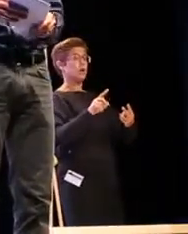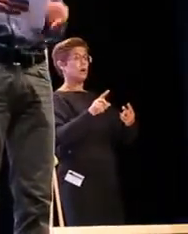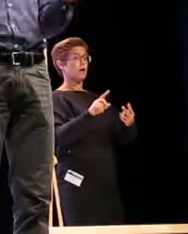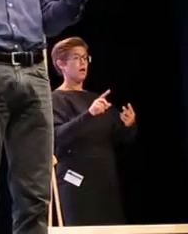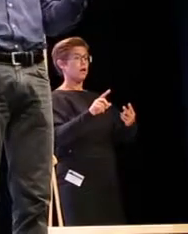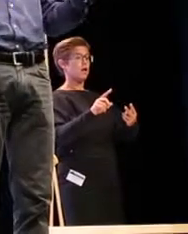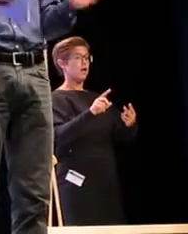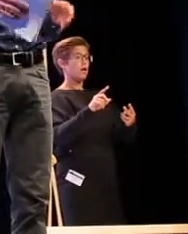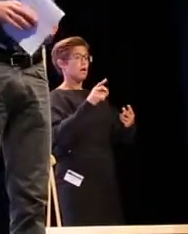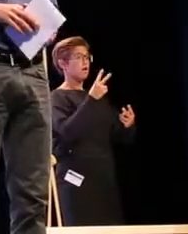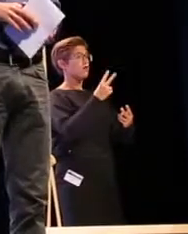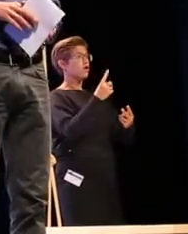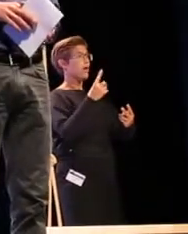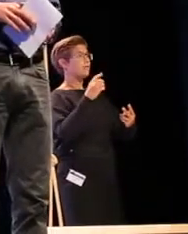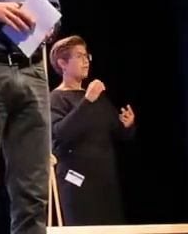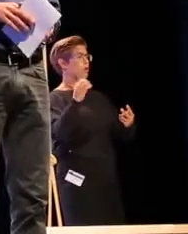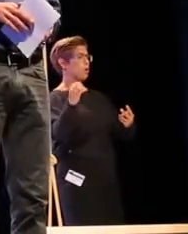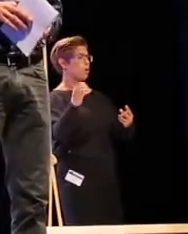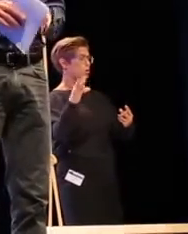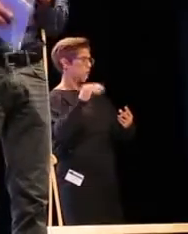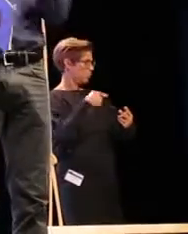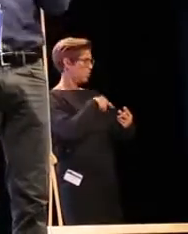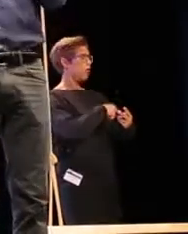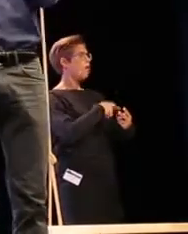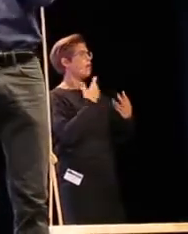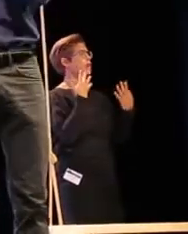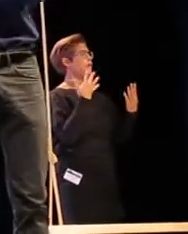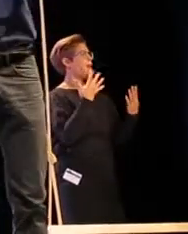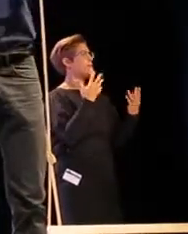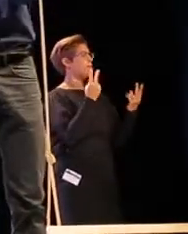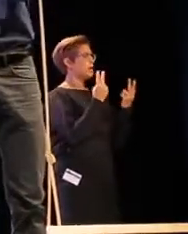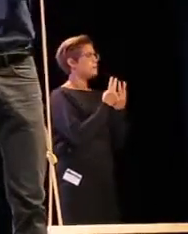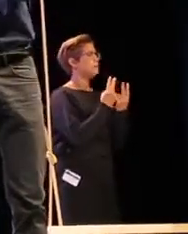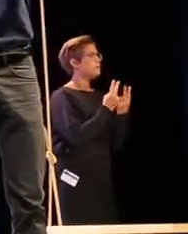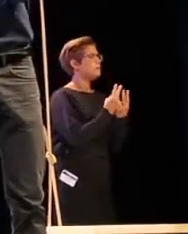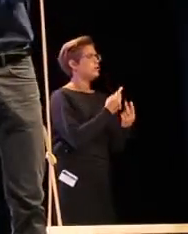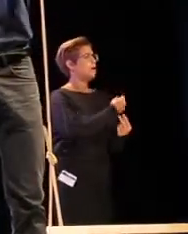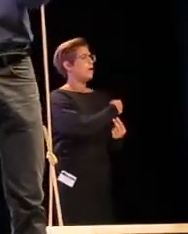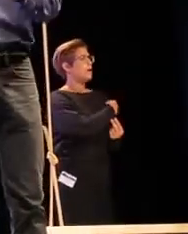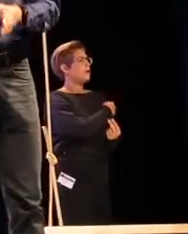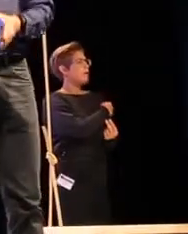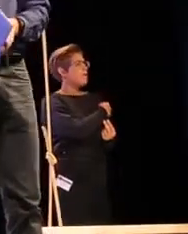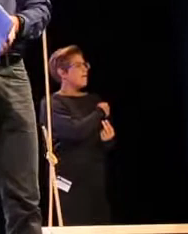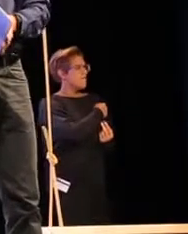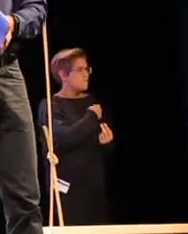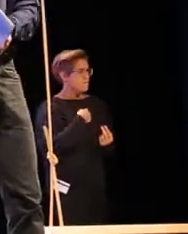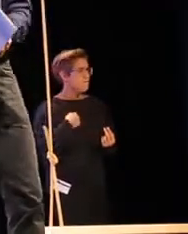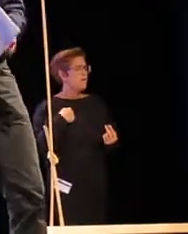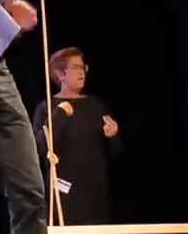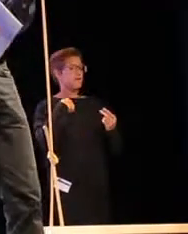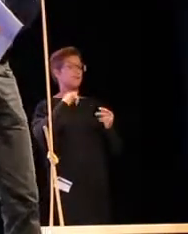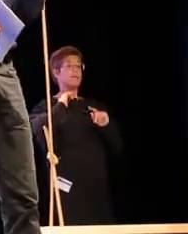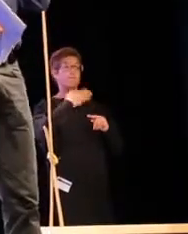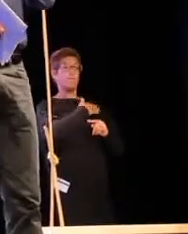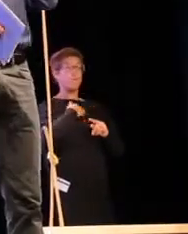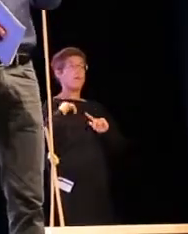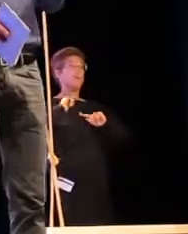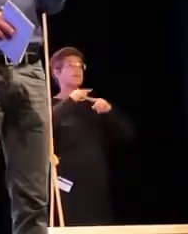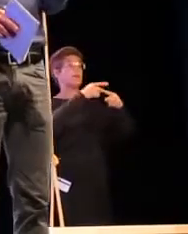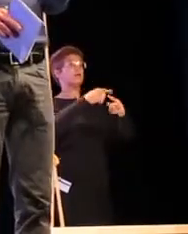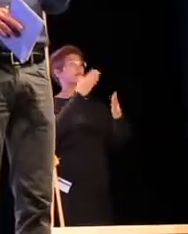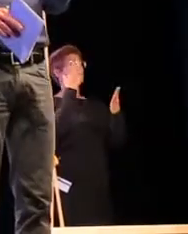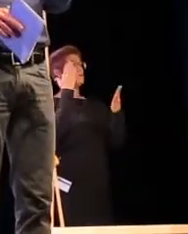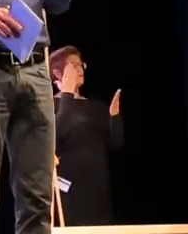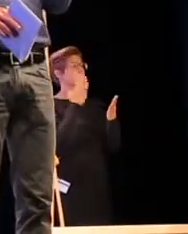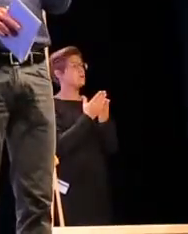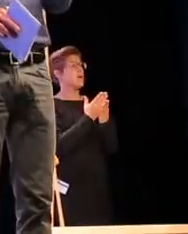situation där vi är den generation som kommer att få titta våra vuxna barn stint i ögonen och de kommer säga, vad